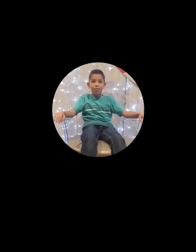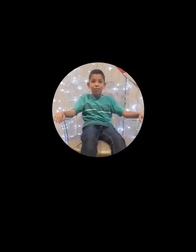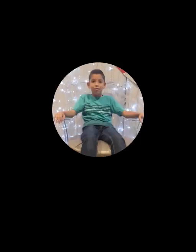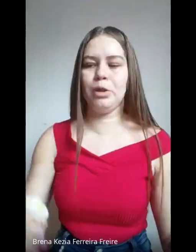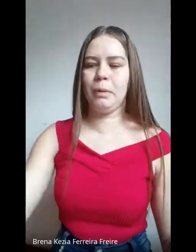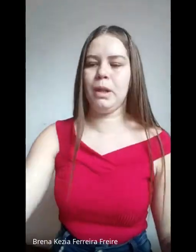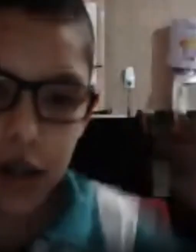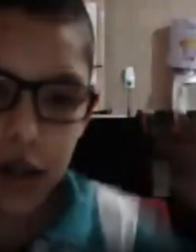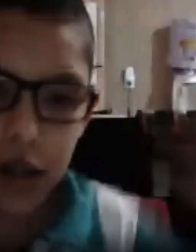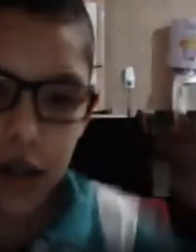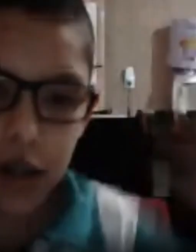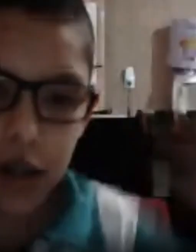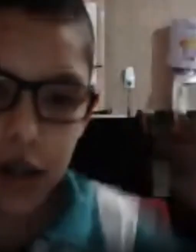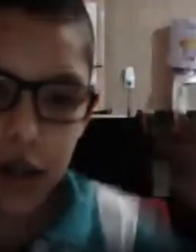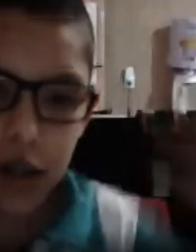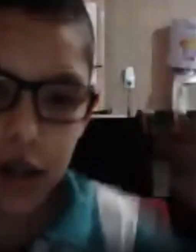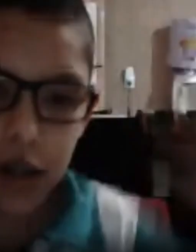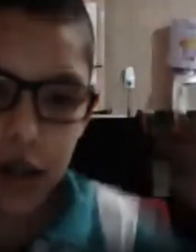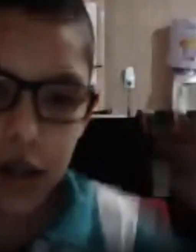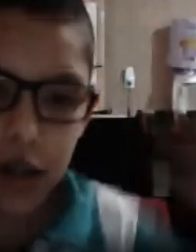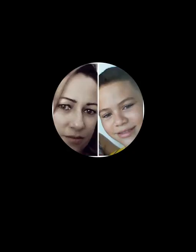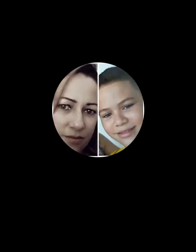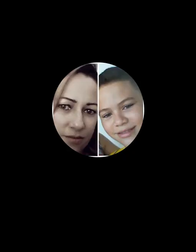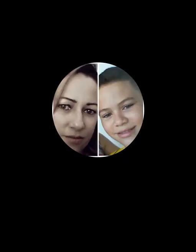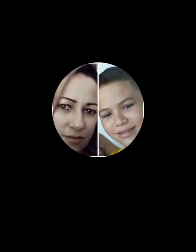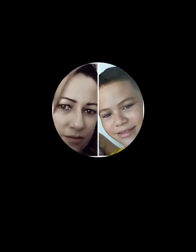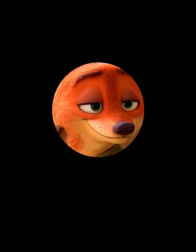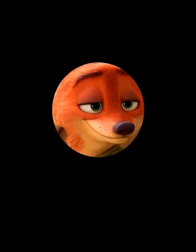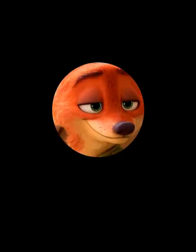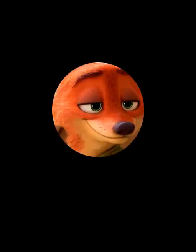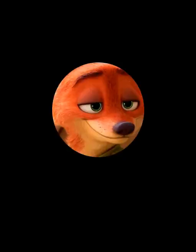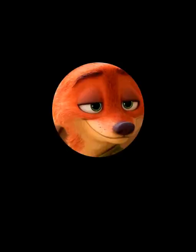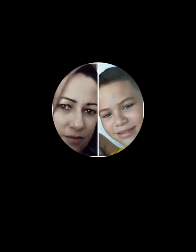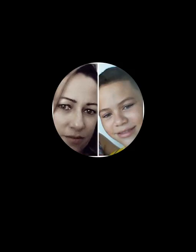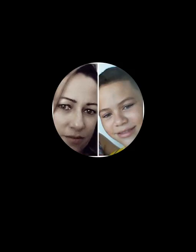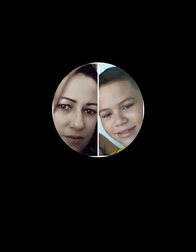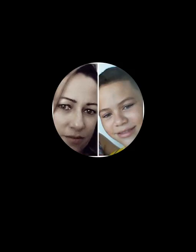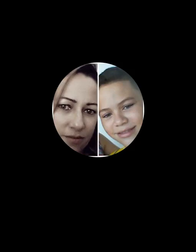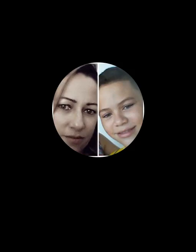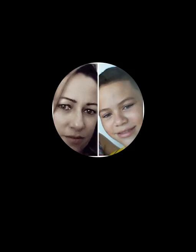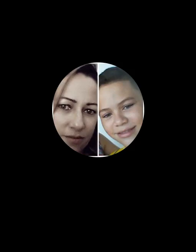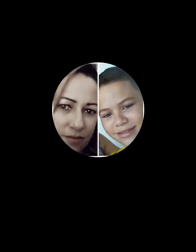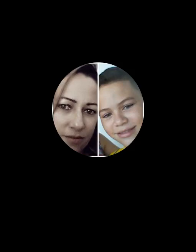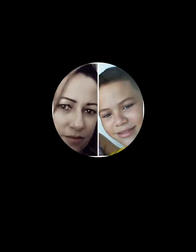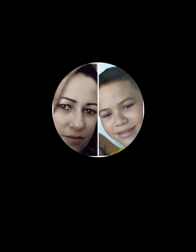O Renan, tá? Pediu primeiro. Eu tenho ânimo de ajudar. Minha amiga